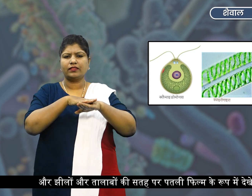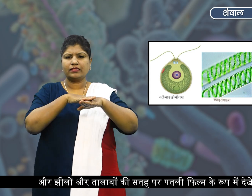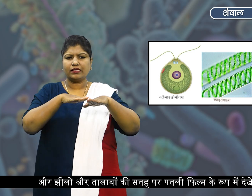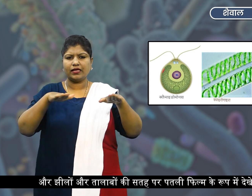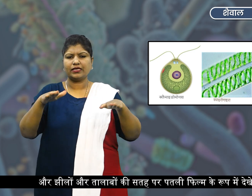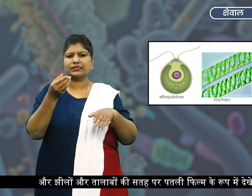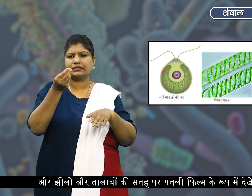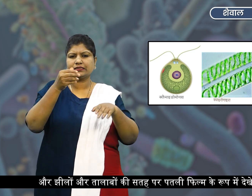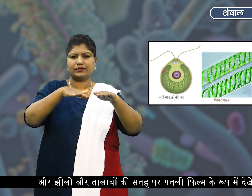जा सकते हैं।